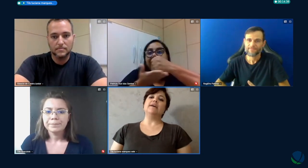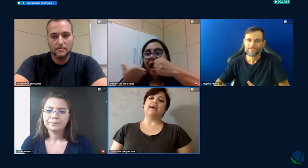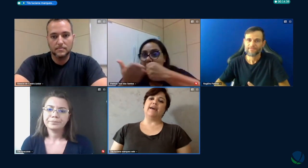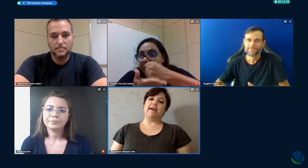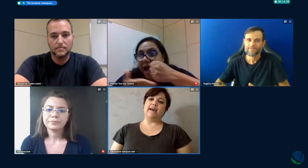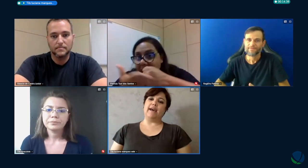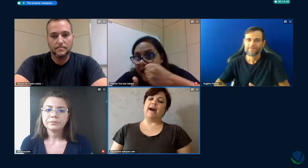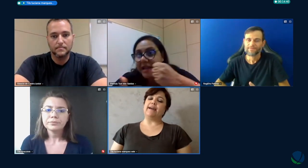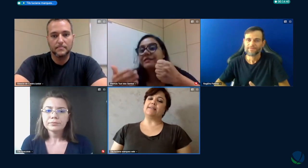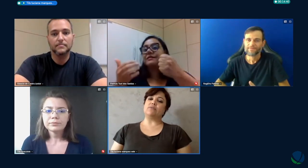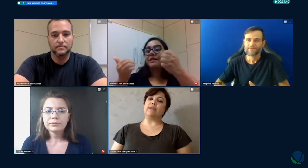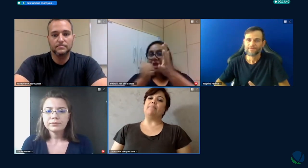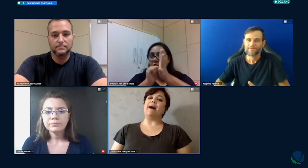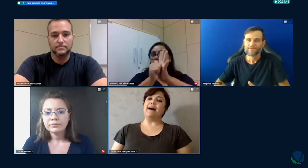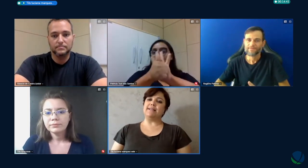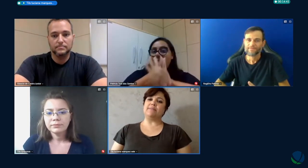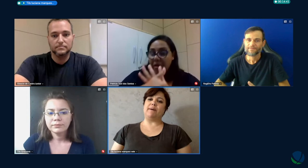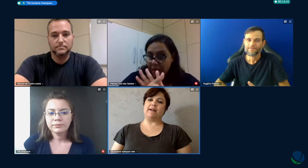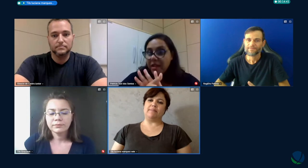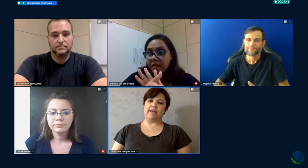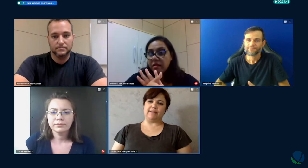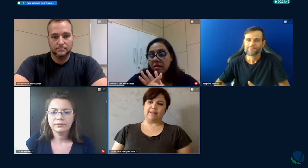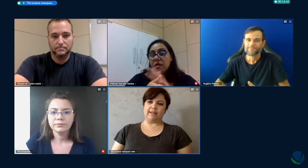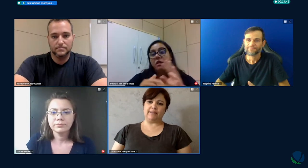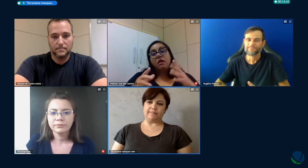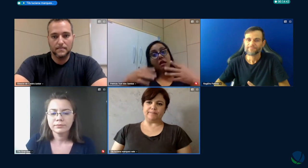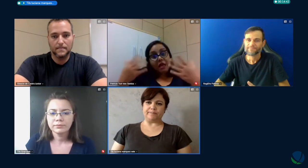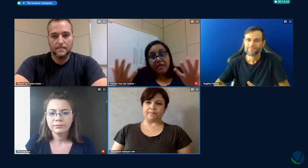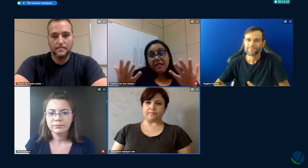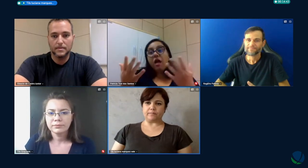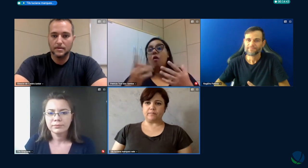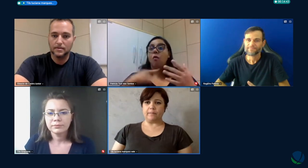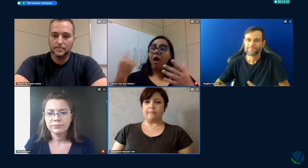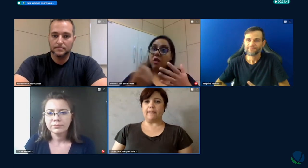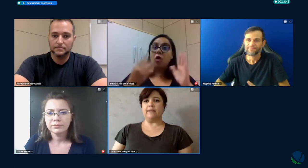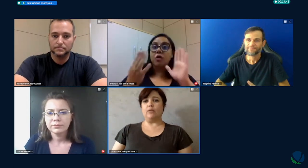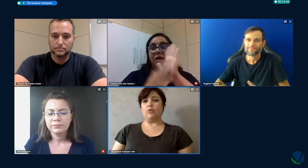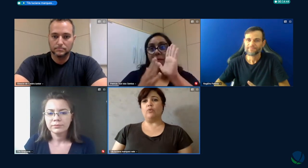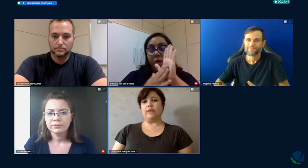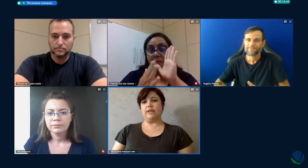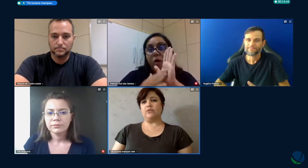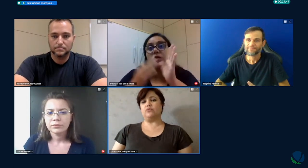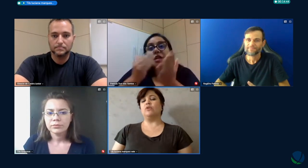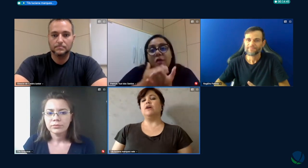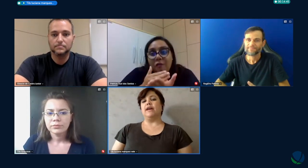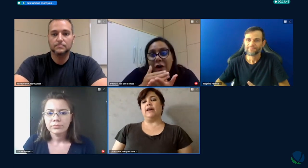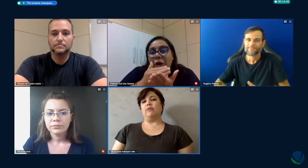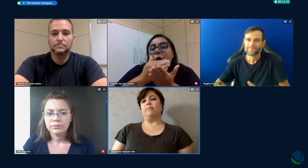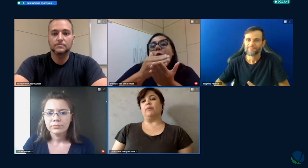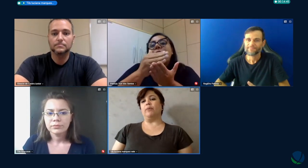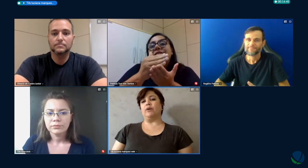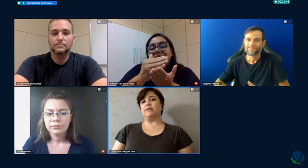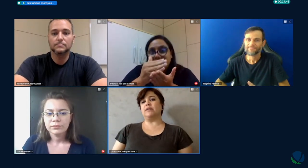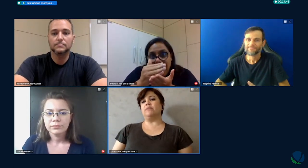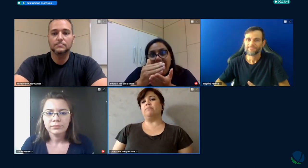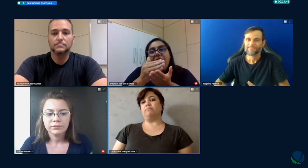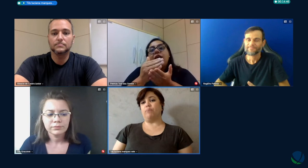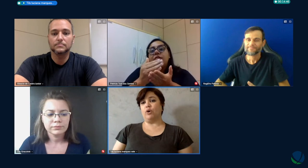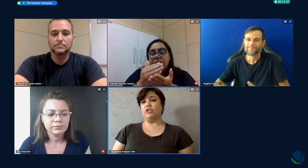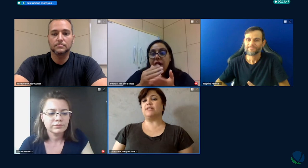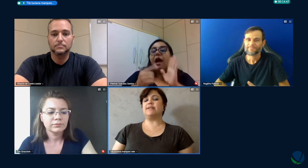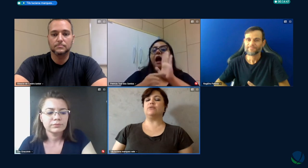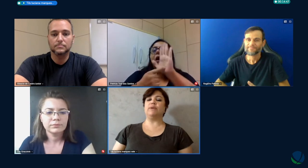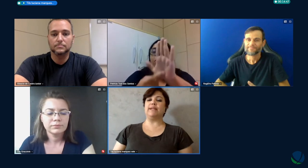pesquisa a questão da base paramétrica. Então, com isso, é uma proposta